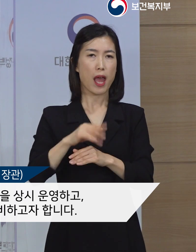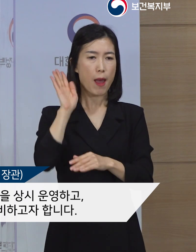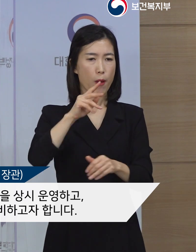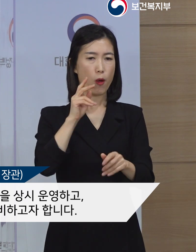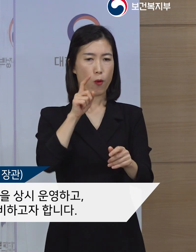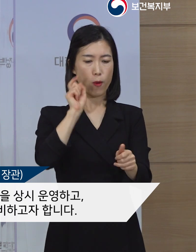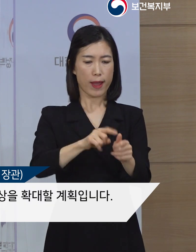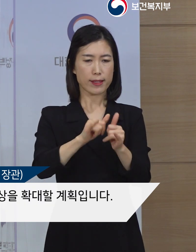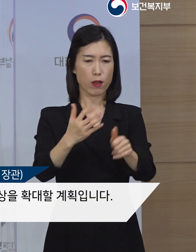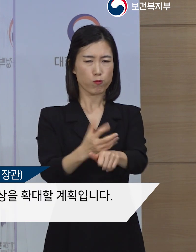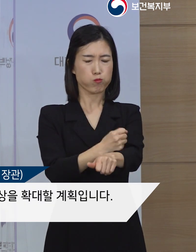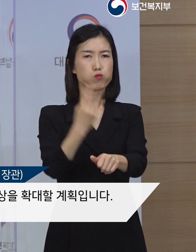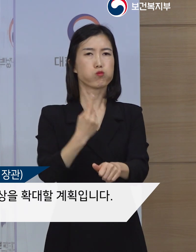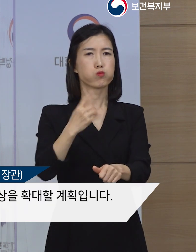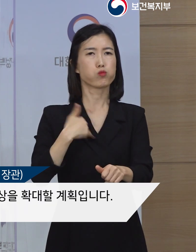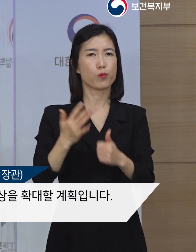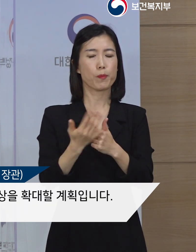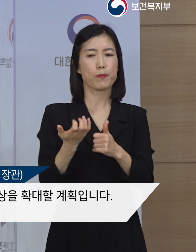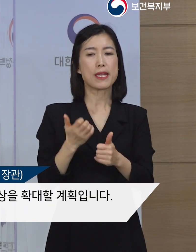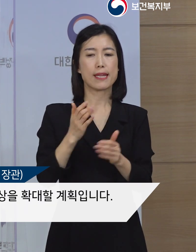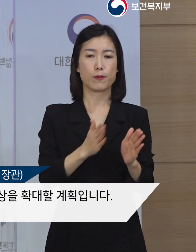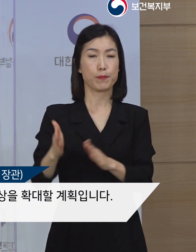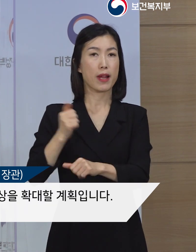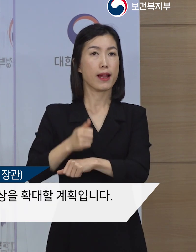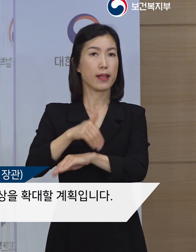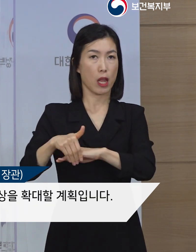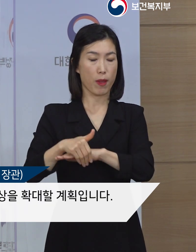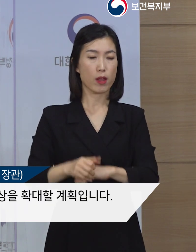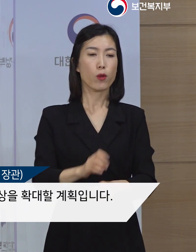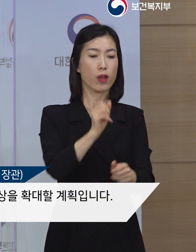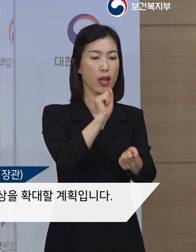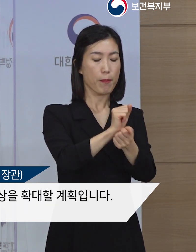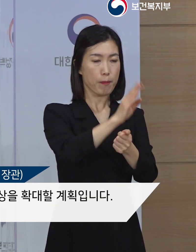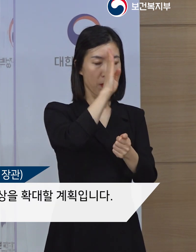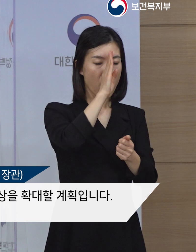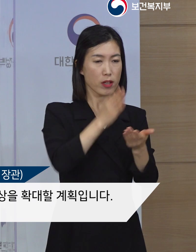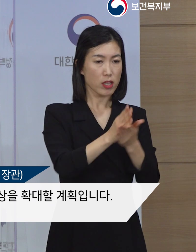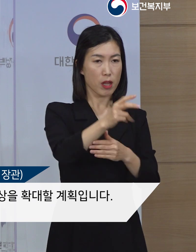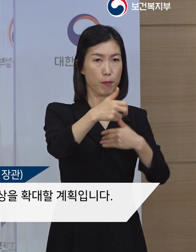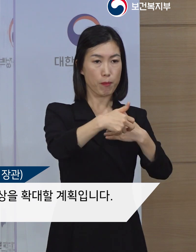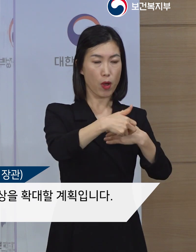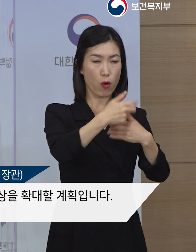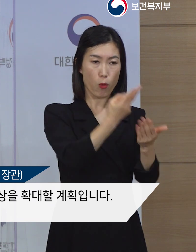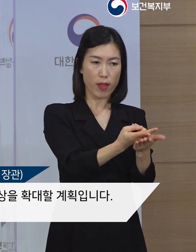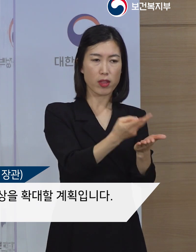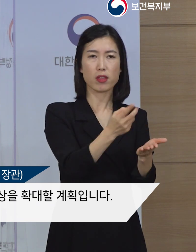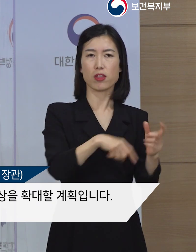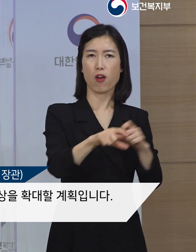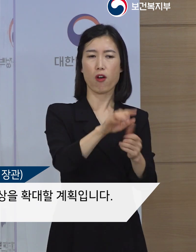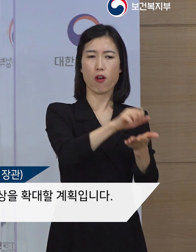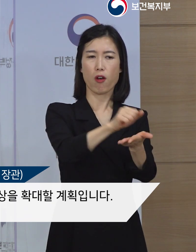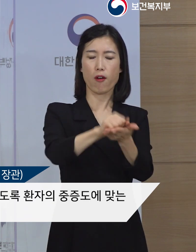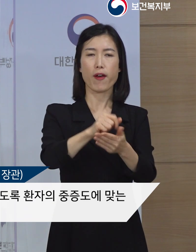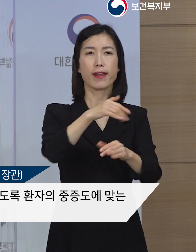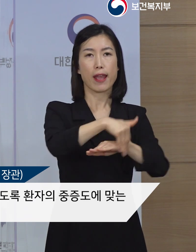대비하고자 합니다. 또한 감염병 전담병원도 재지정하여 가용 병상을 확대할